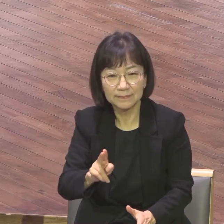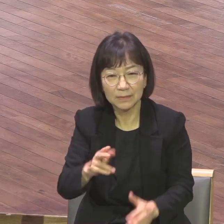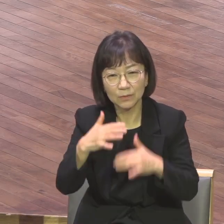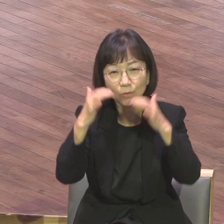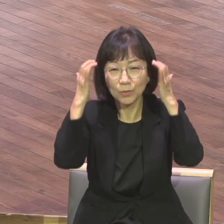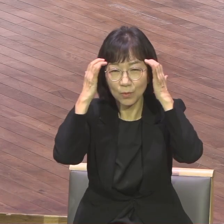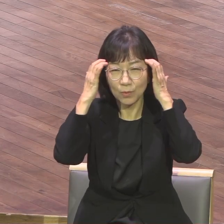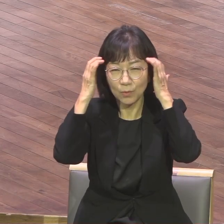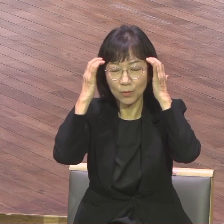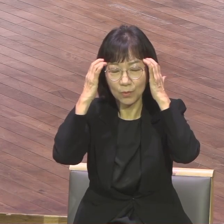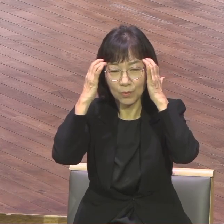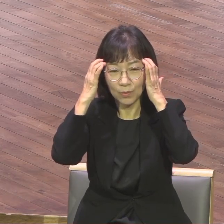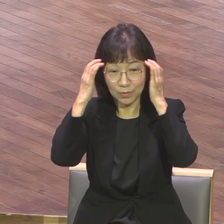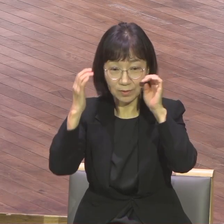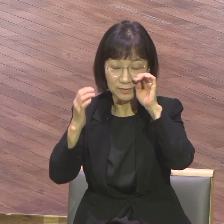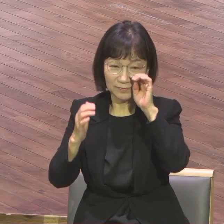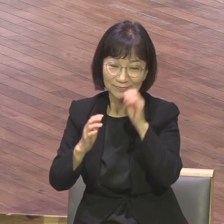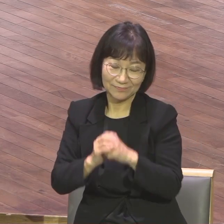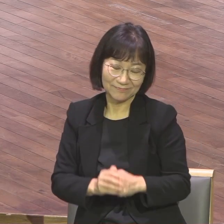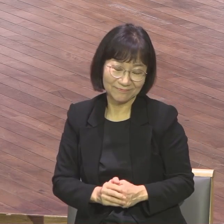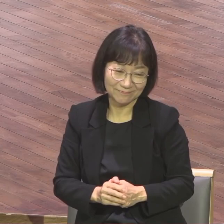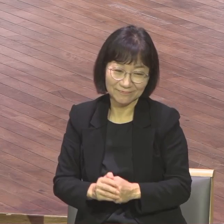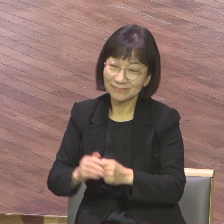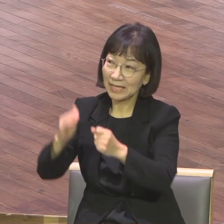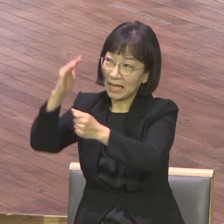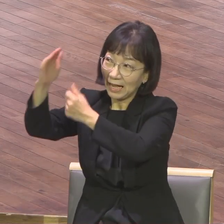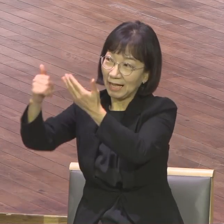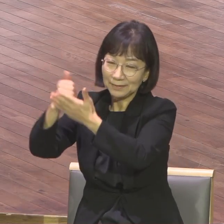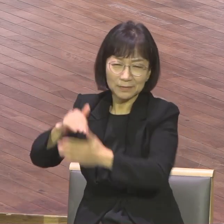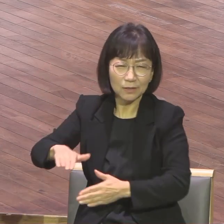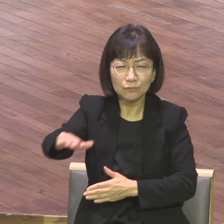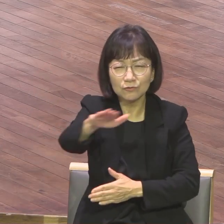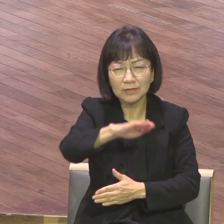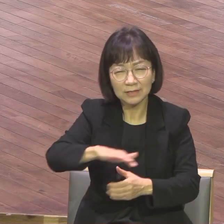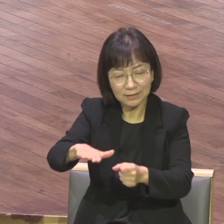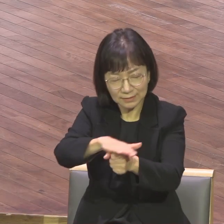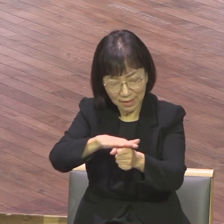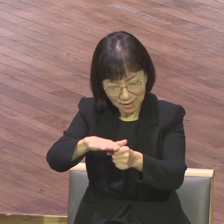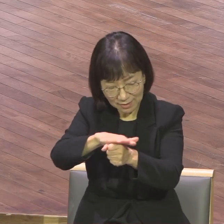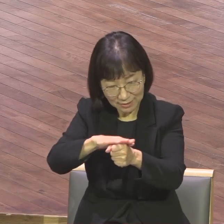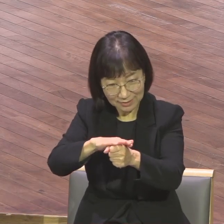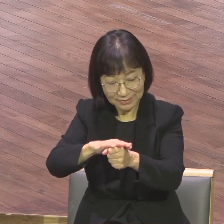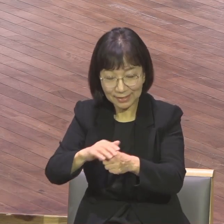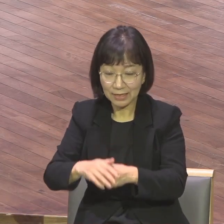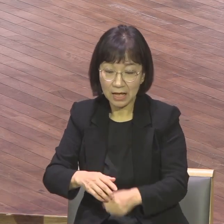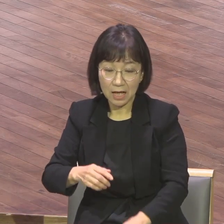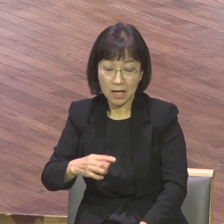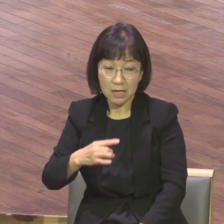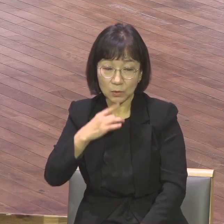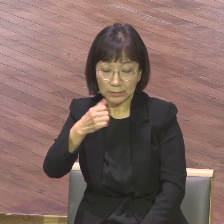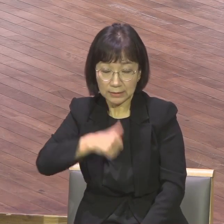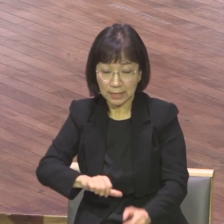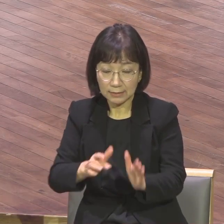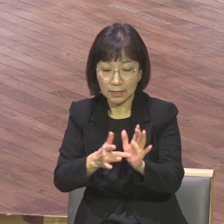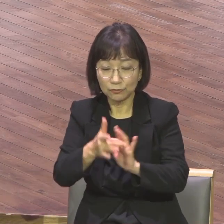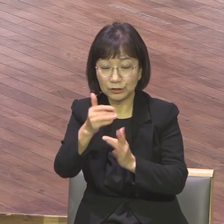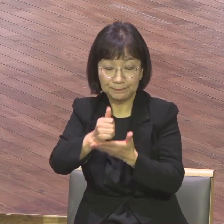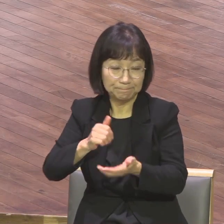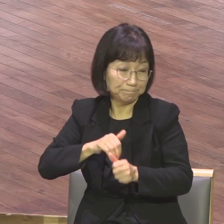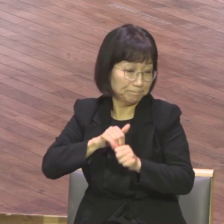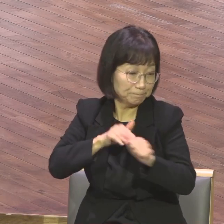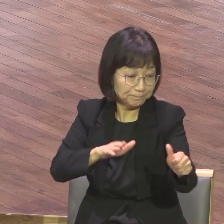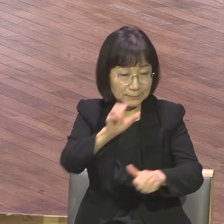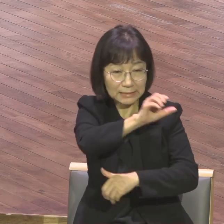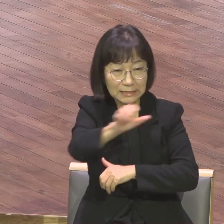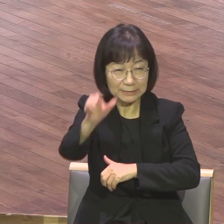우리를 얼마나 사랑하셨는지 독생자 아들이 십자가 처형당하고 있는데 그 처형을 당하는